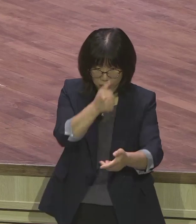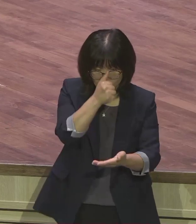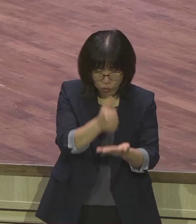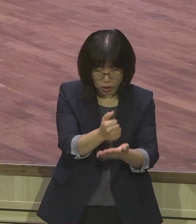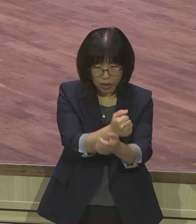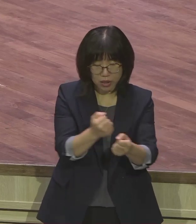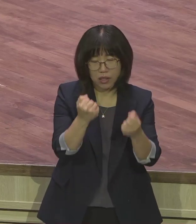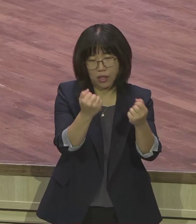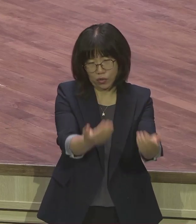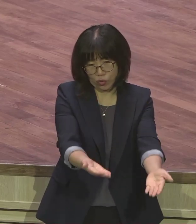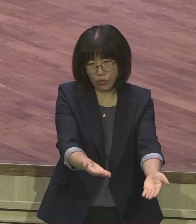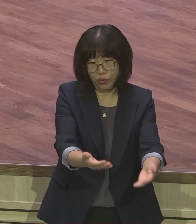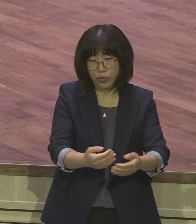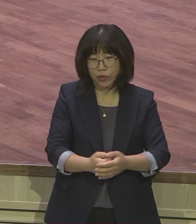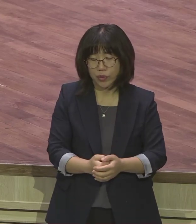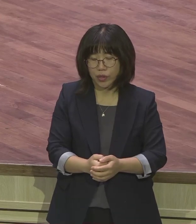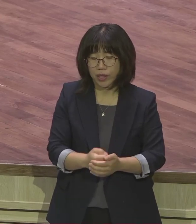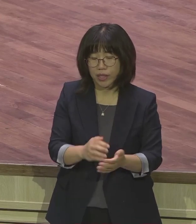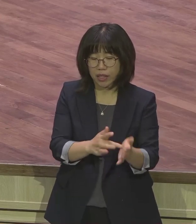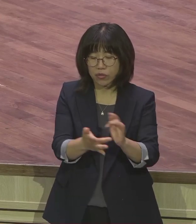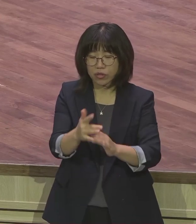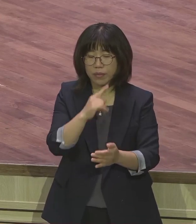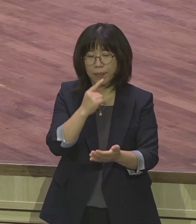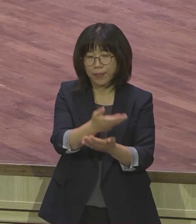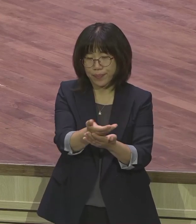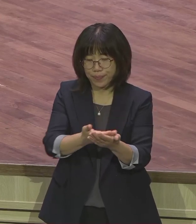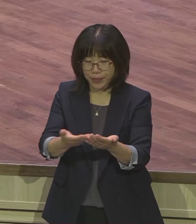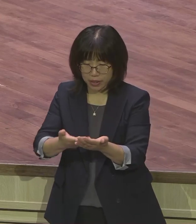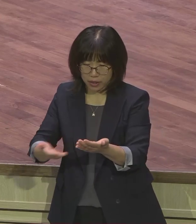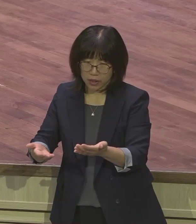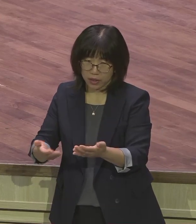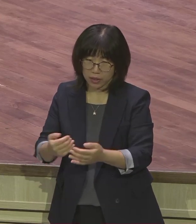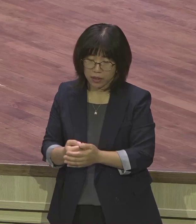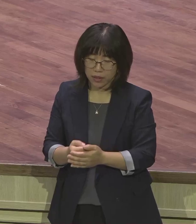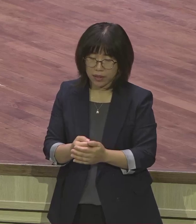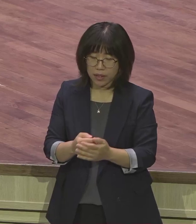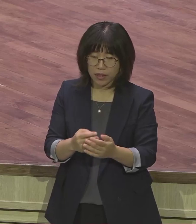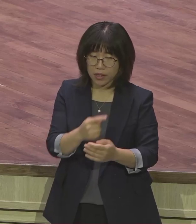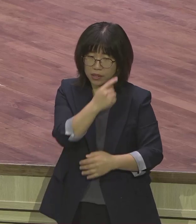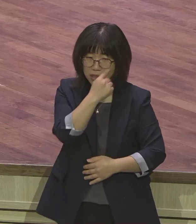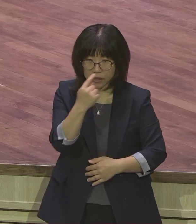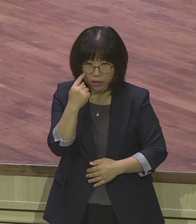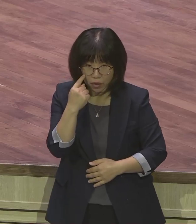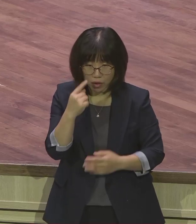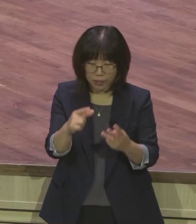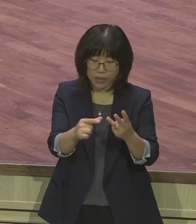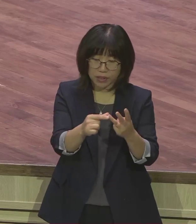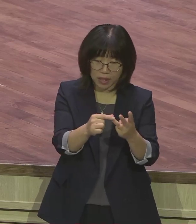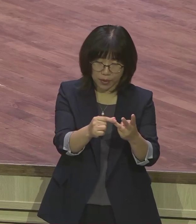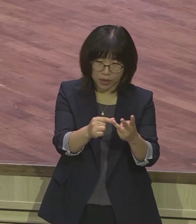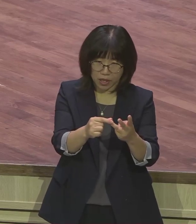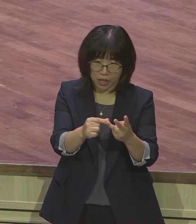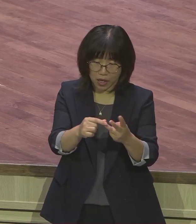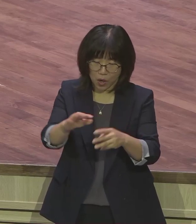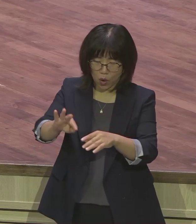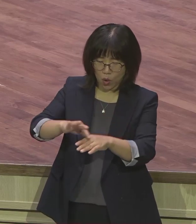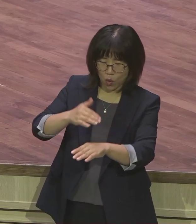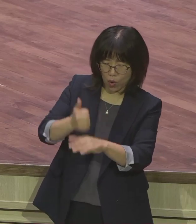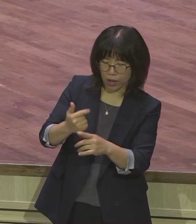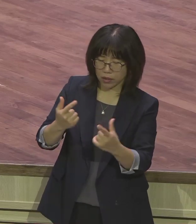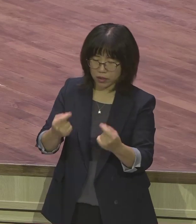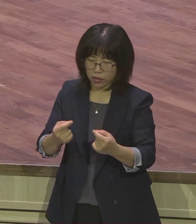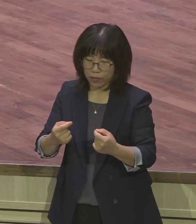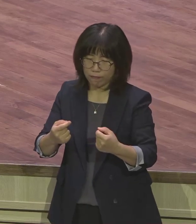수 있어요 예수 그리스도의 피 이걸 증거해야 돼요 그리고 왕으로서 당당하게 영적 싸움으로 싸워야 됩니다 예수